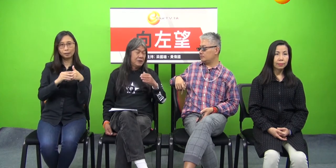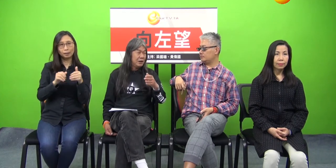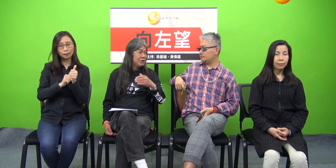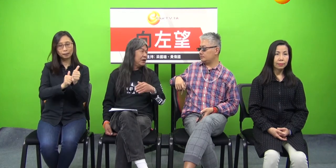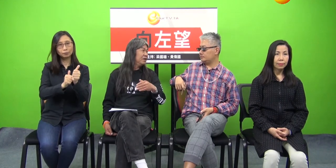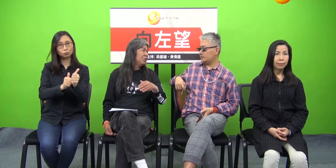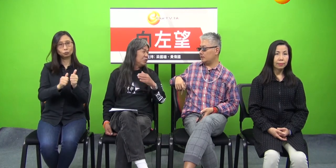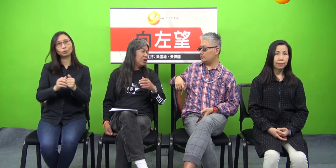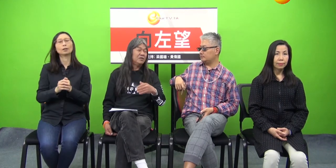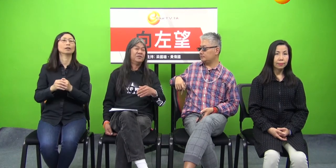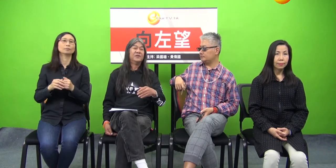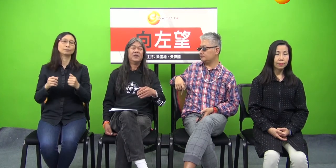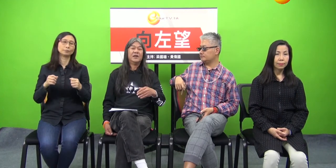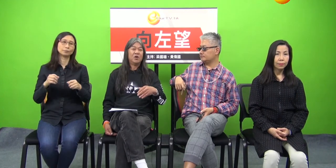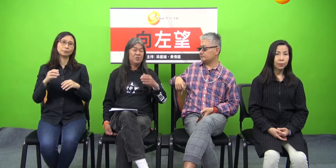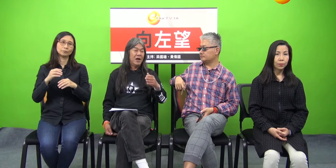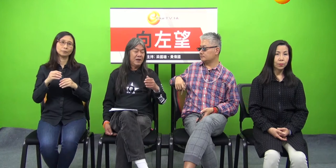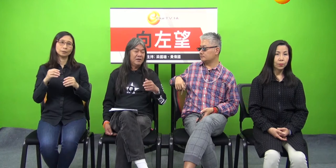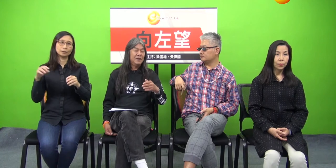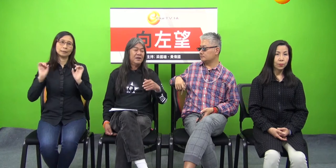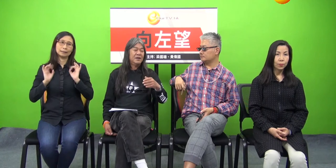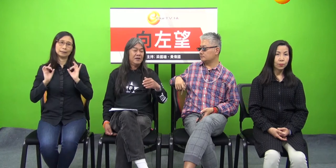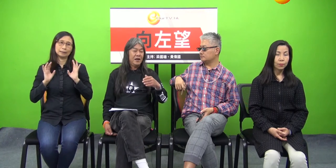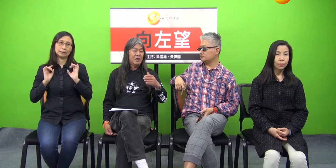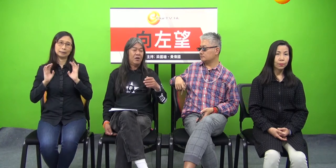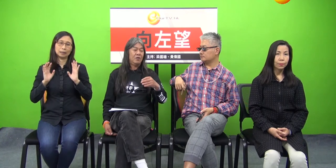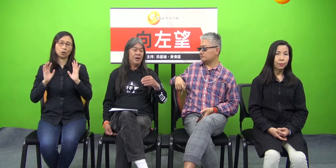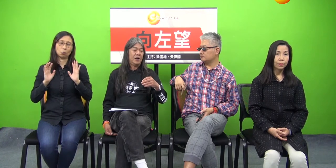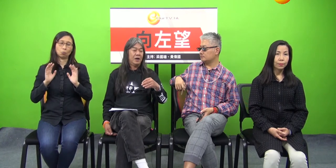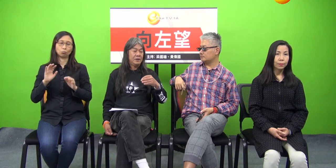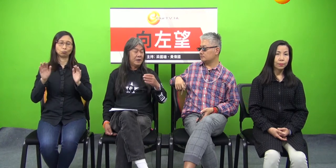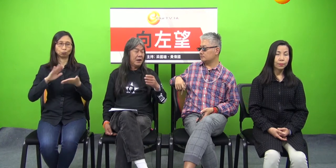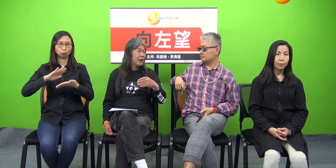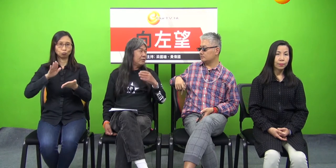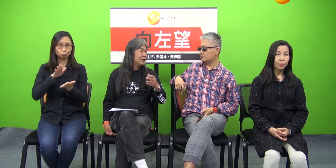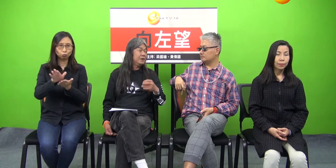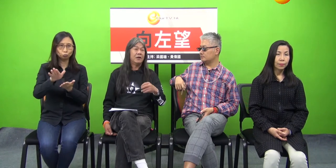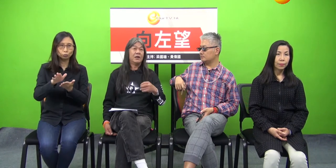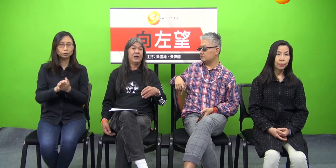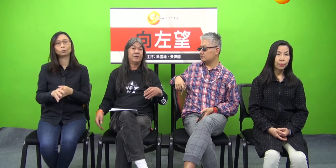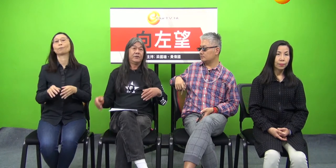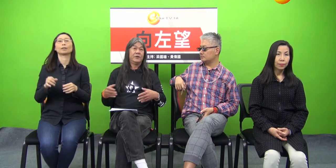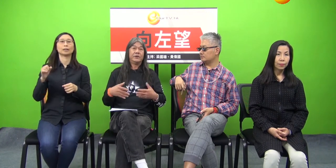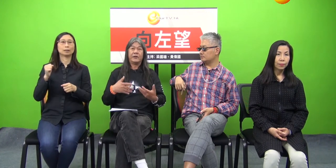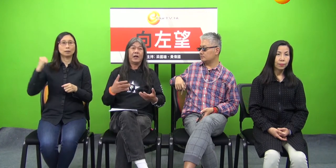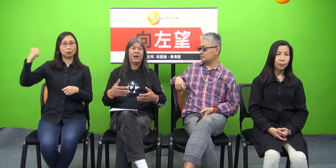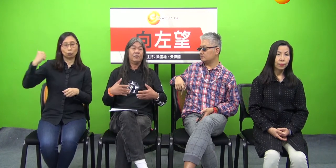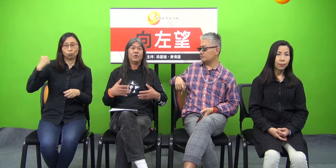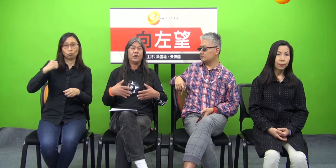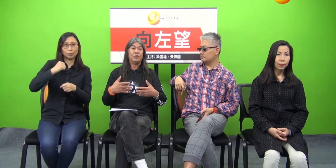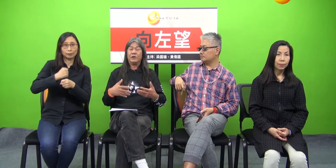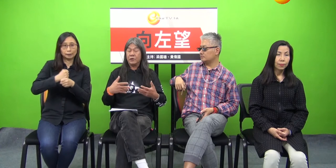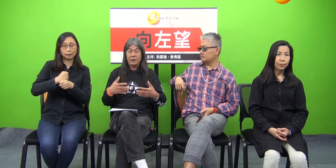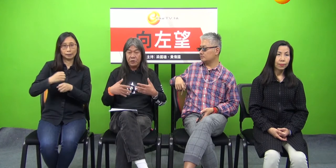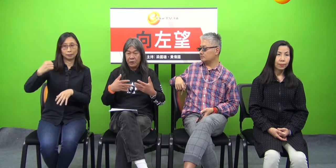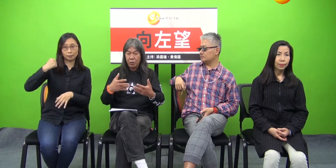話私有制冇咗，同埋。這個生產力的發展，即是或者即是大家無需